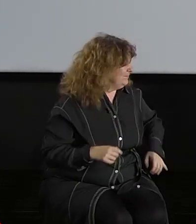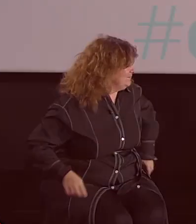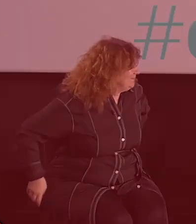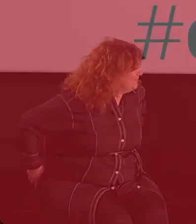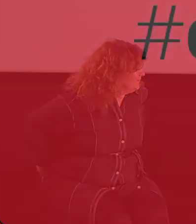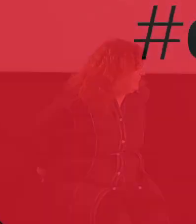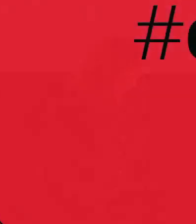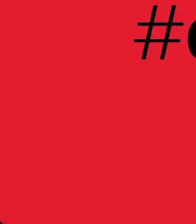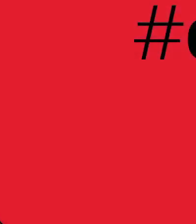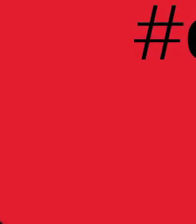de